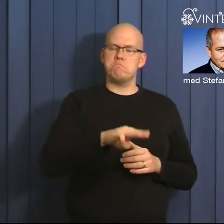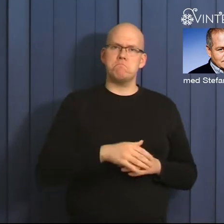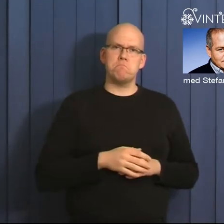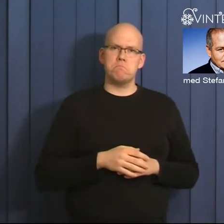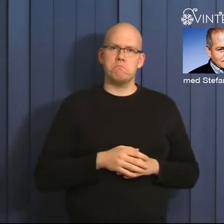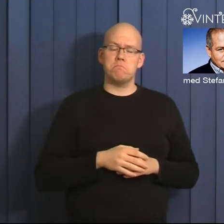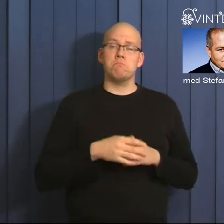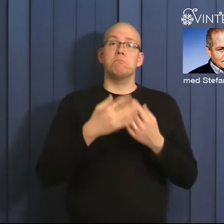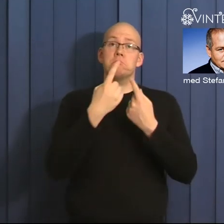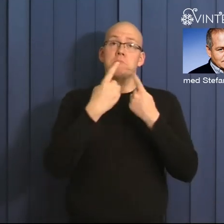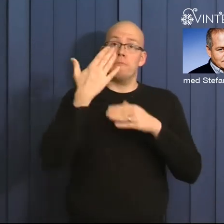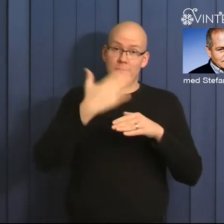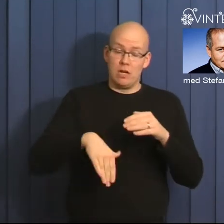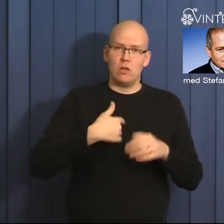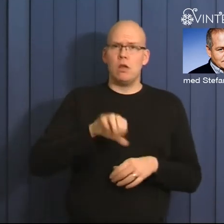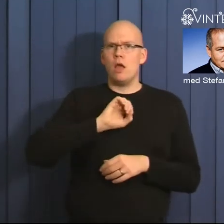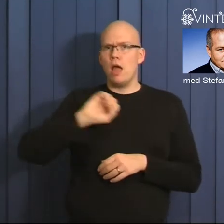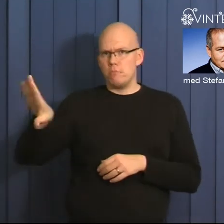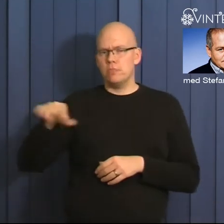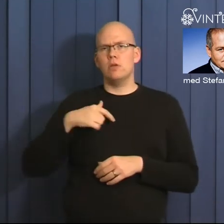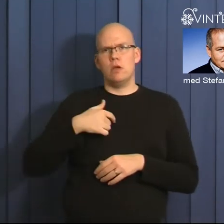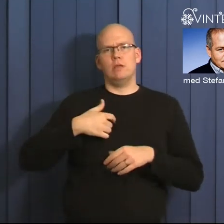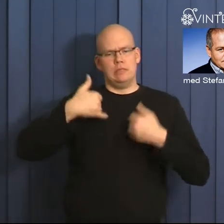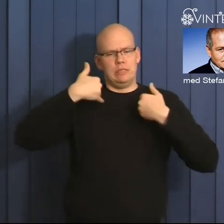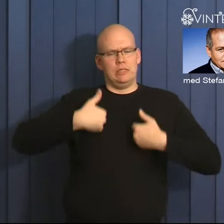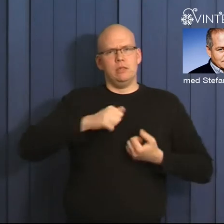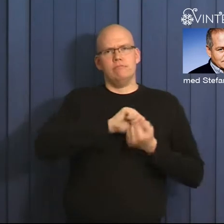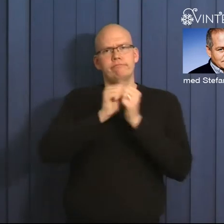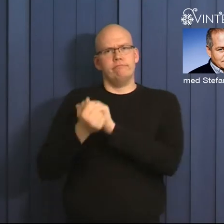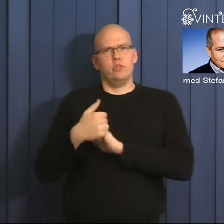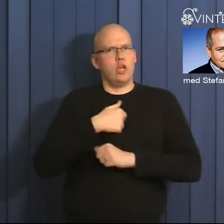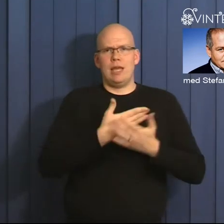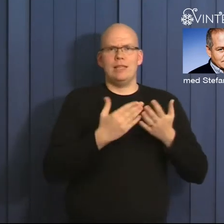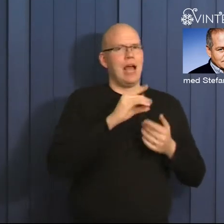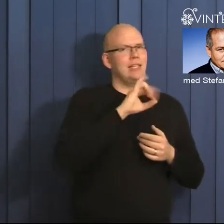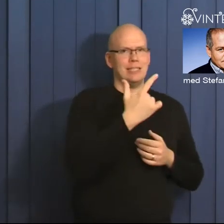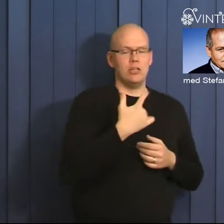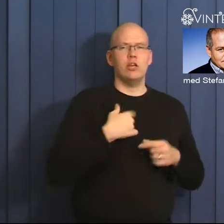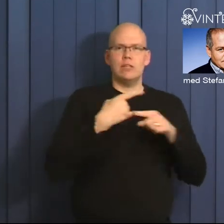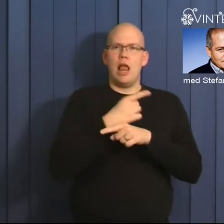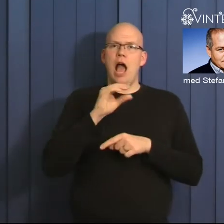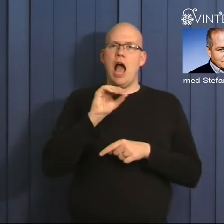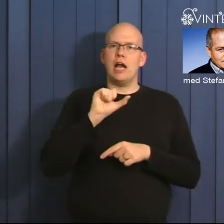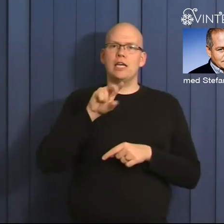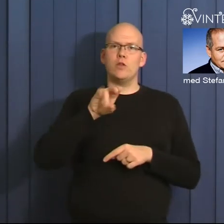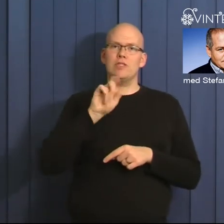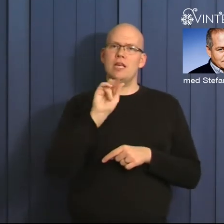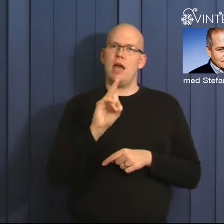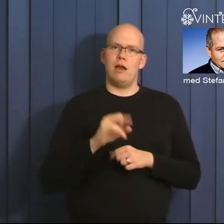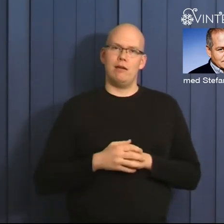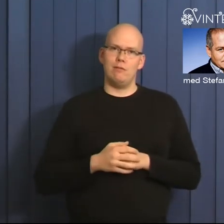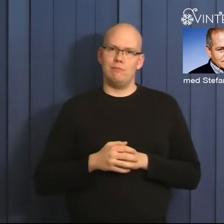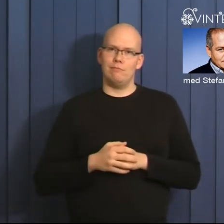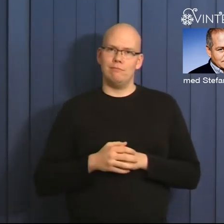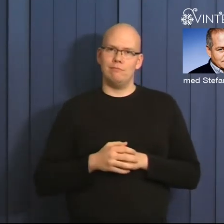ateist till agnostiker det je Hoda sa till mig Den där dagen för många år se har påverkat